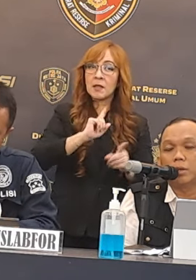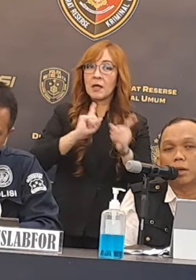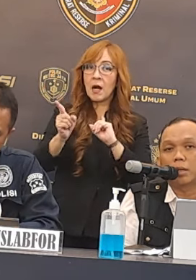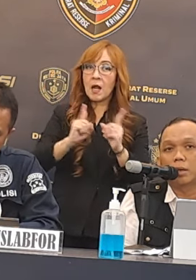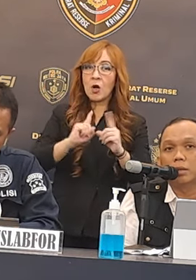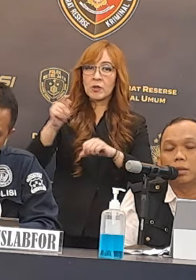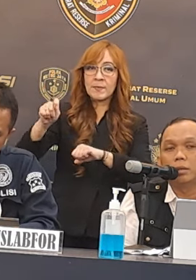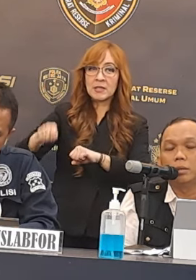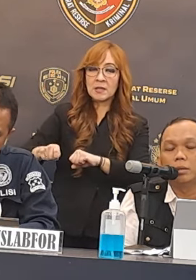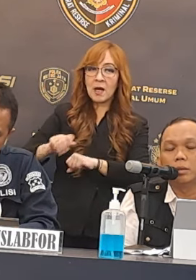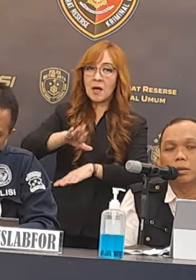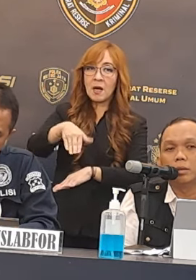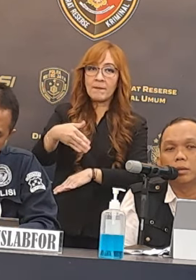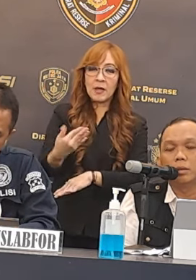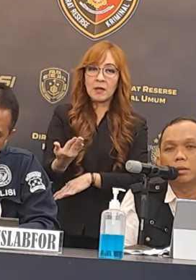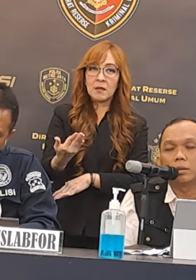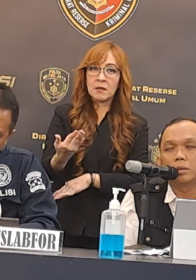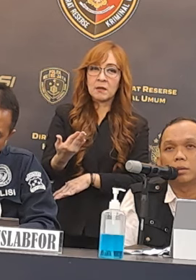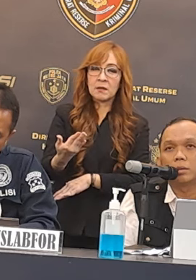di persidangan akan di